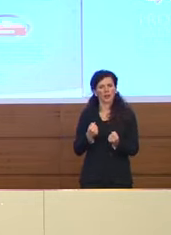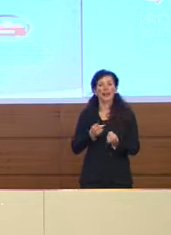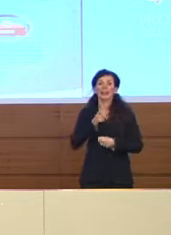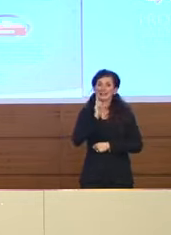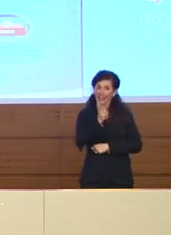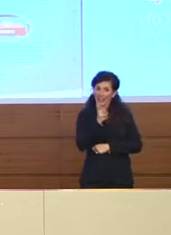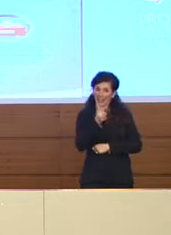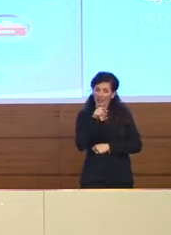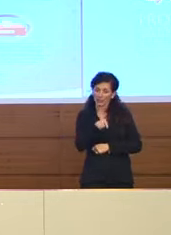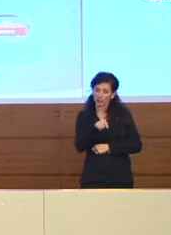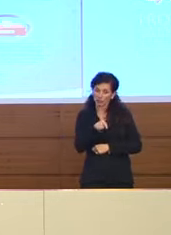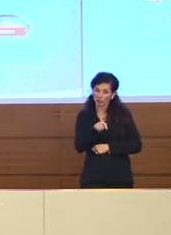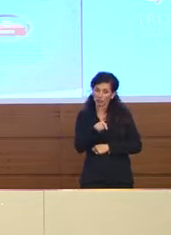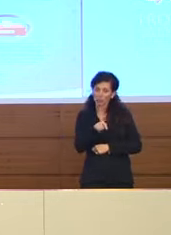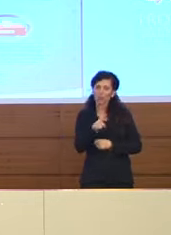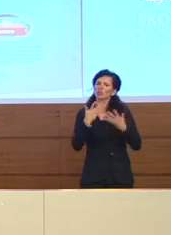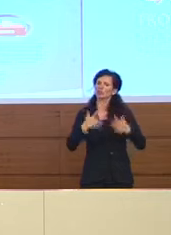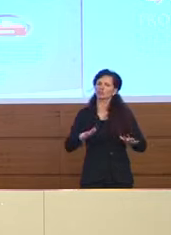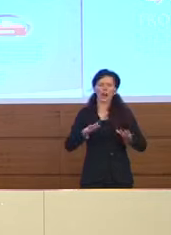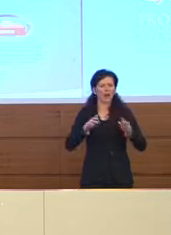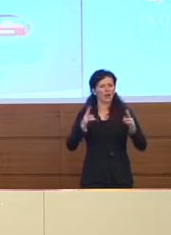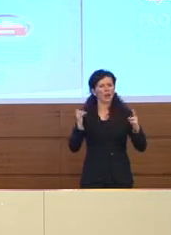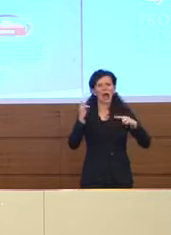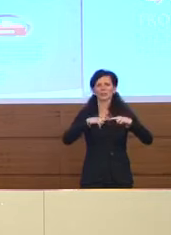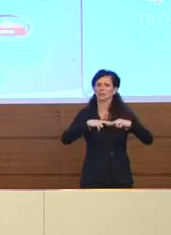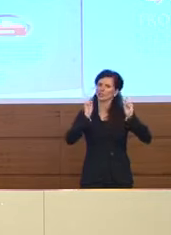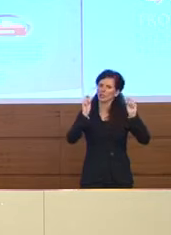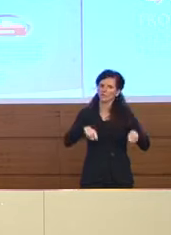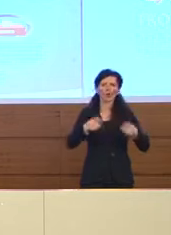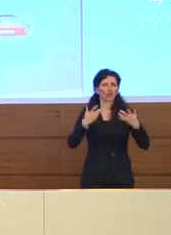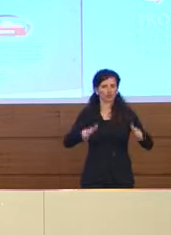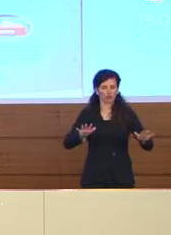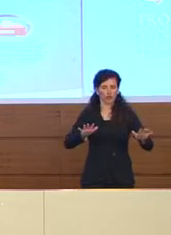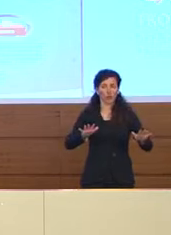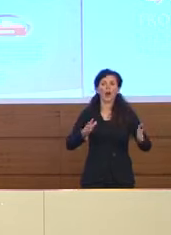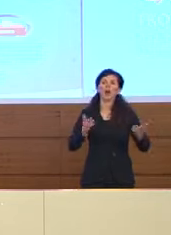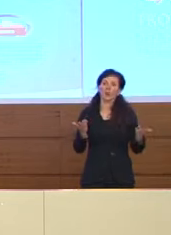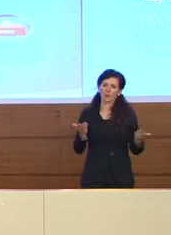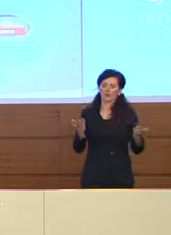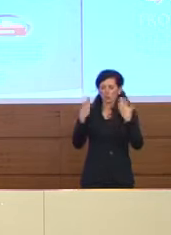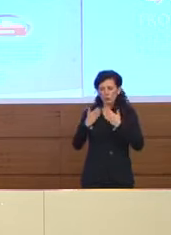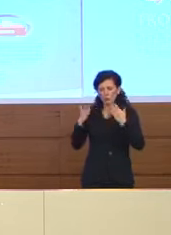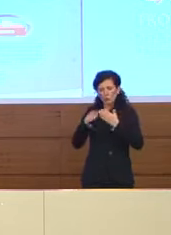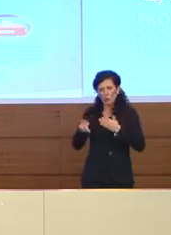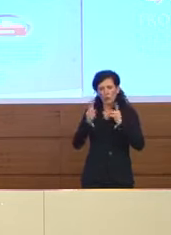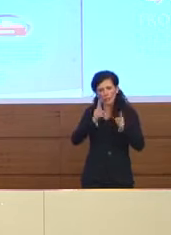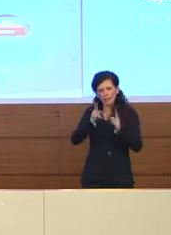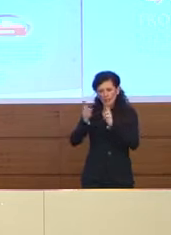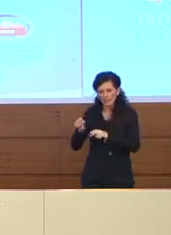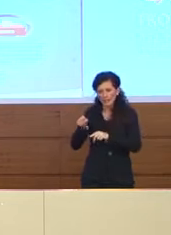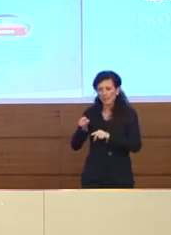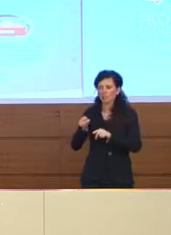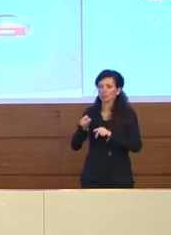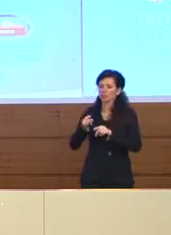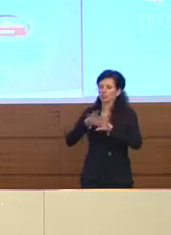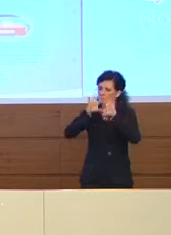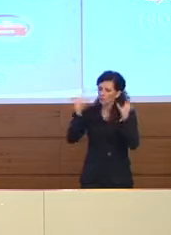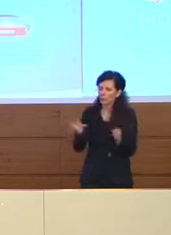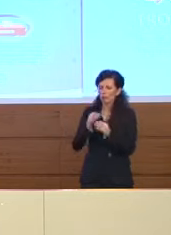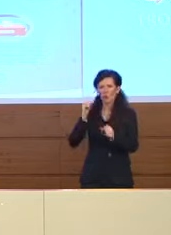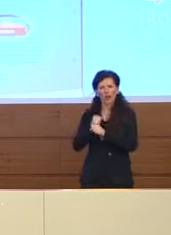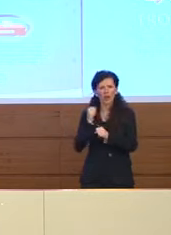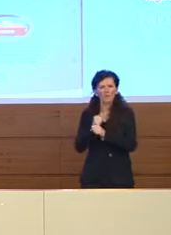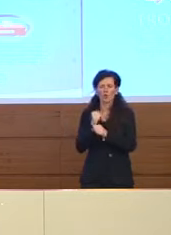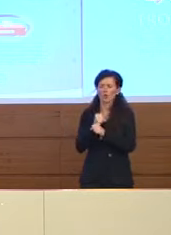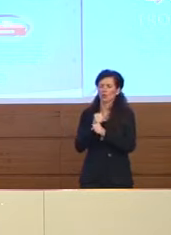stati già attivati in questo ancora una volta documenta lo straordinario lavoro che ha fatto